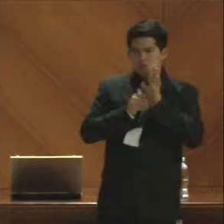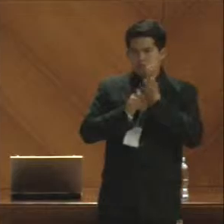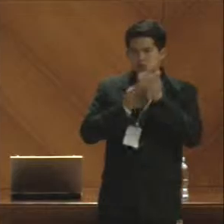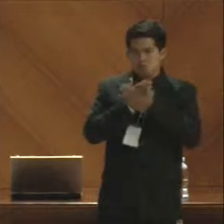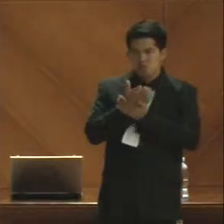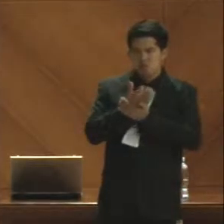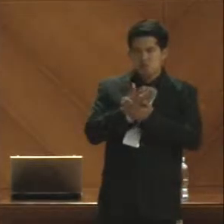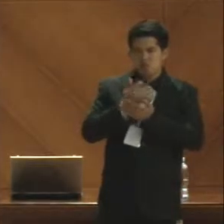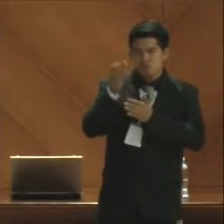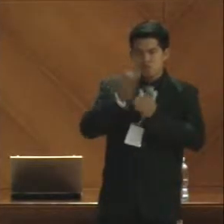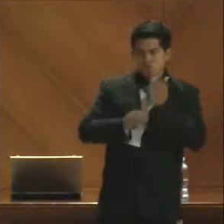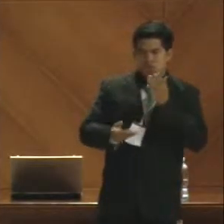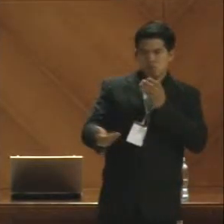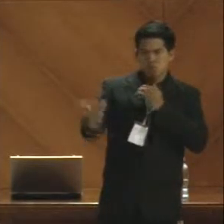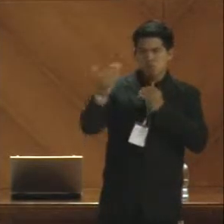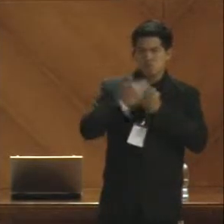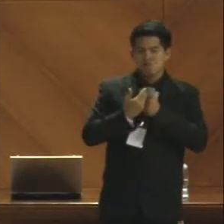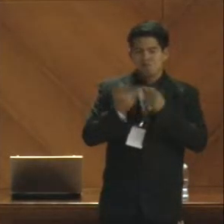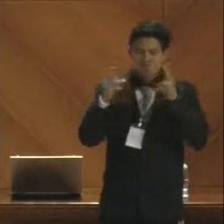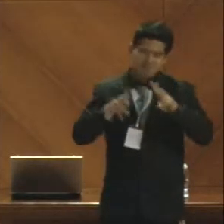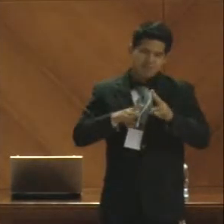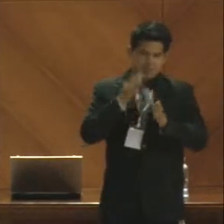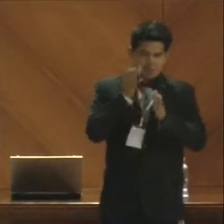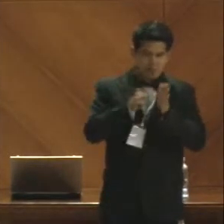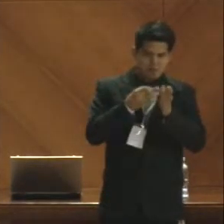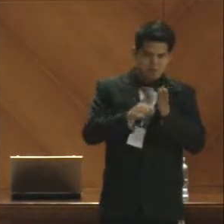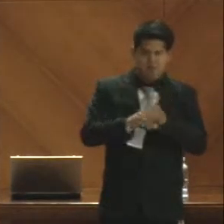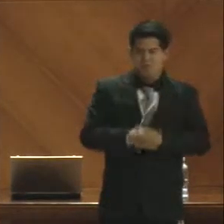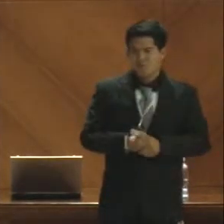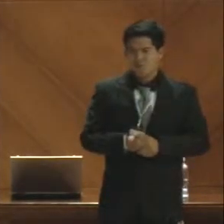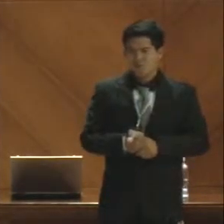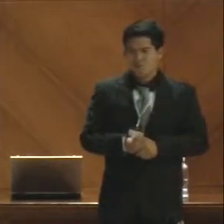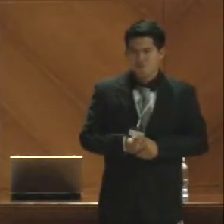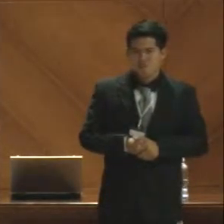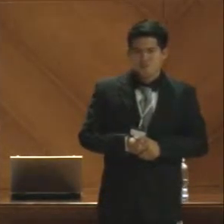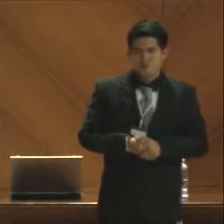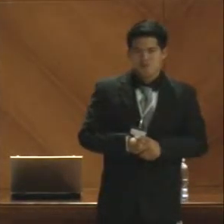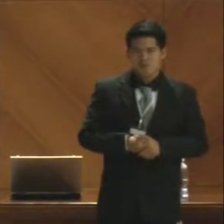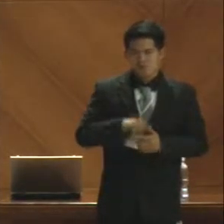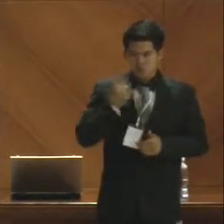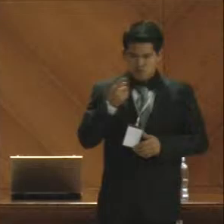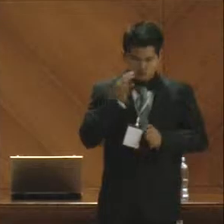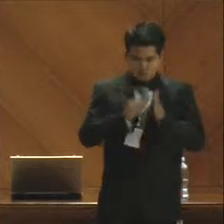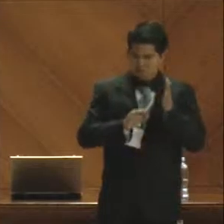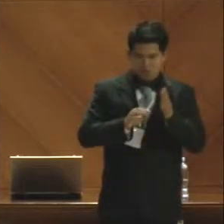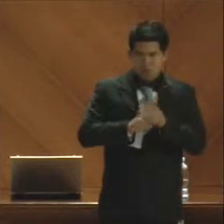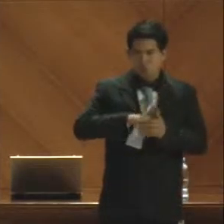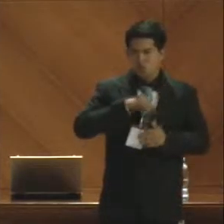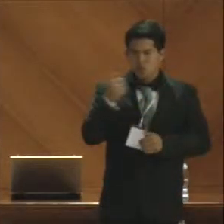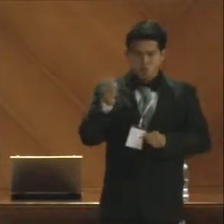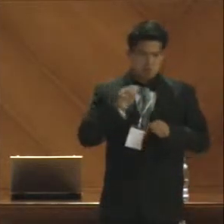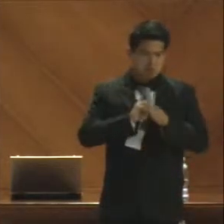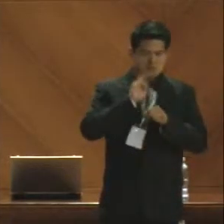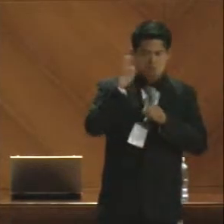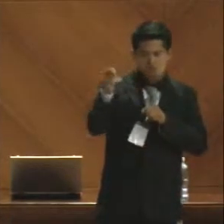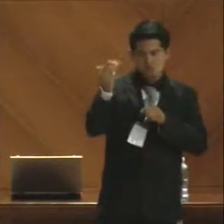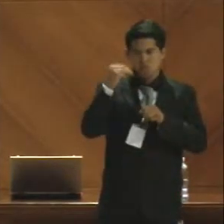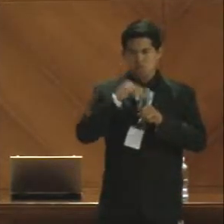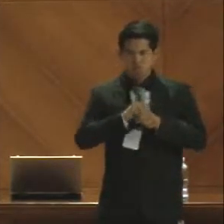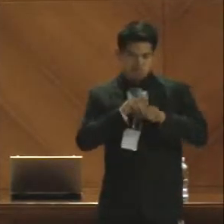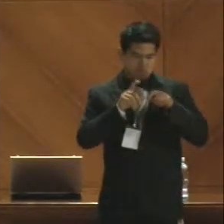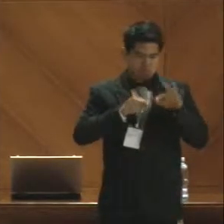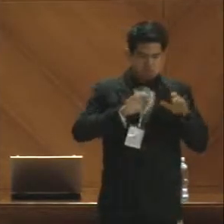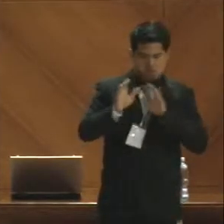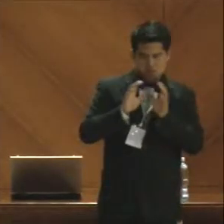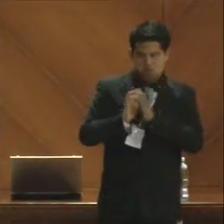Y no estoy hablando del Facebook. Bueno, sí estoy hablando del Facebook, pero no solamente del Facebook. Estoy hablando de correos electrónicos, estoy hablando de chats,